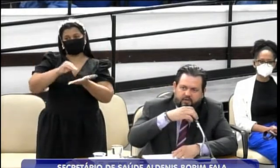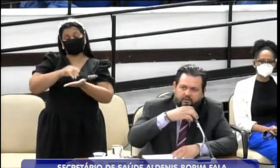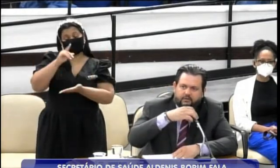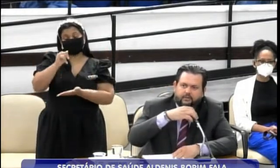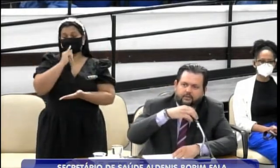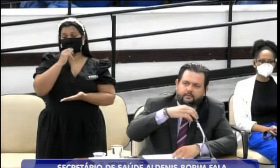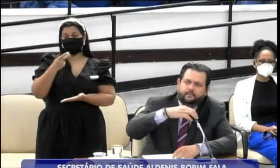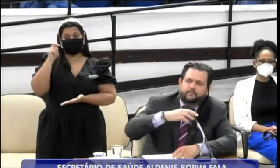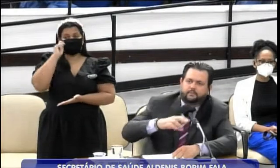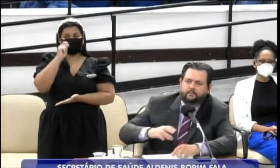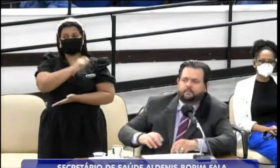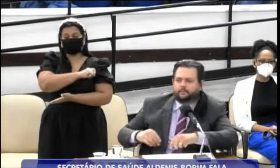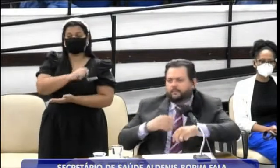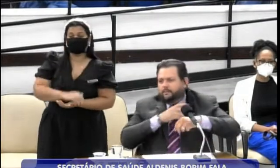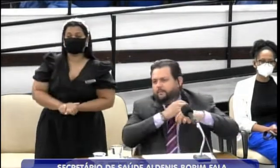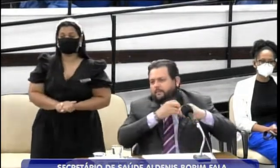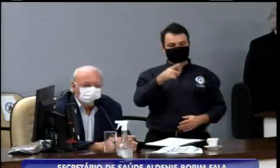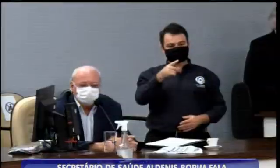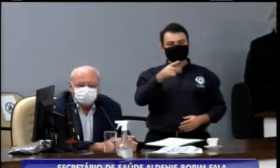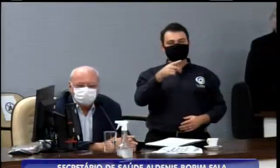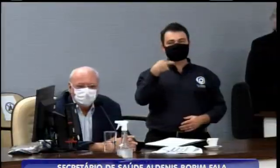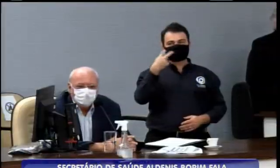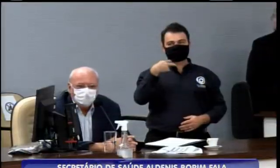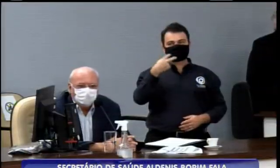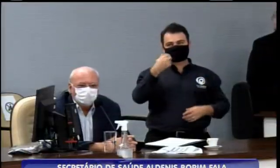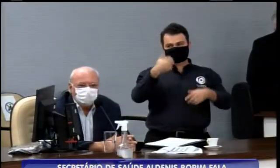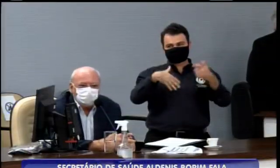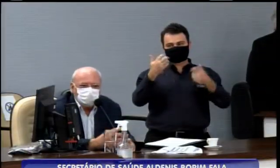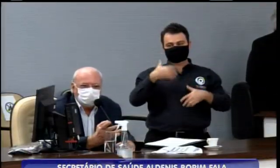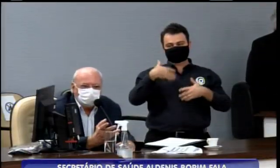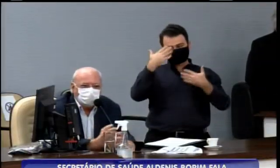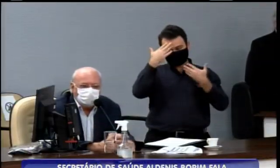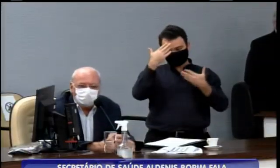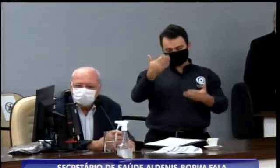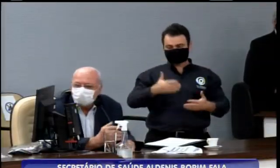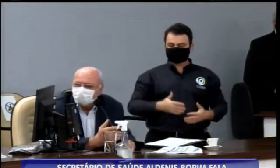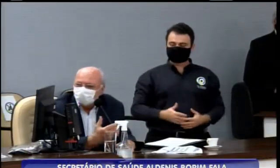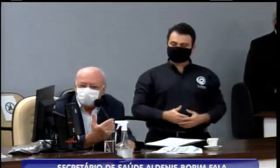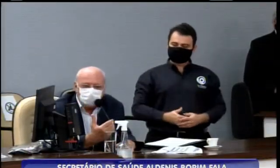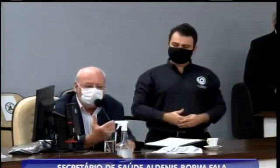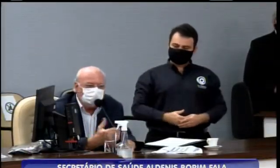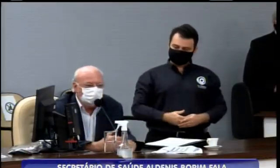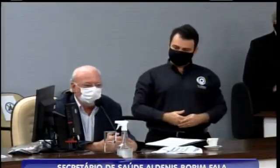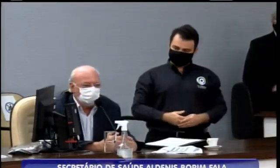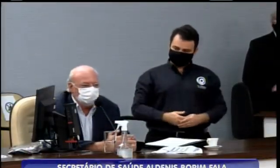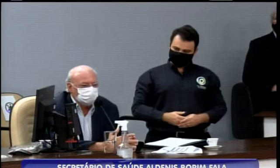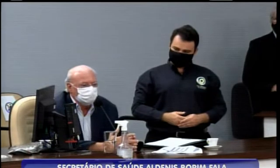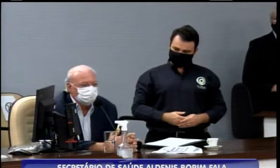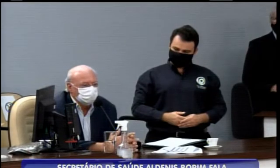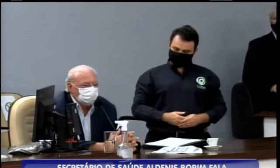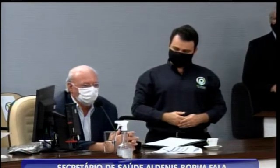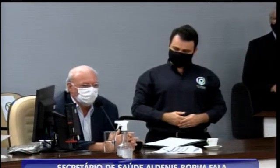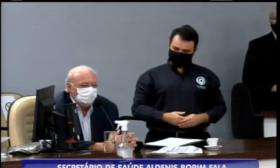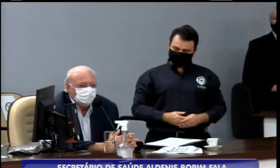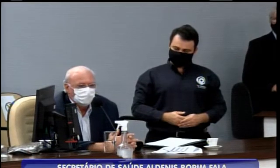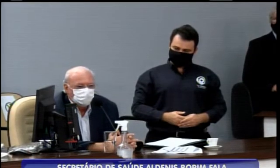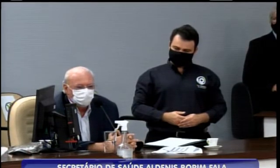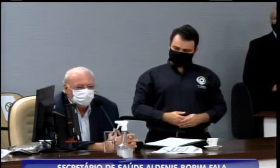na cidade. Muito obrigado, vereador. Eu queria colocar, que eu coloquei ali naquela